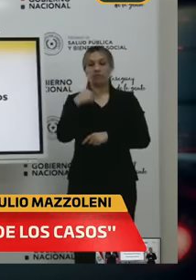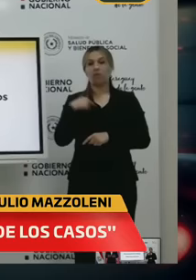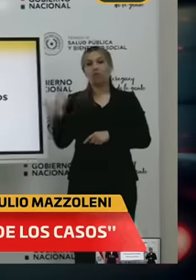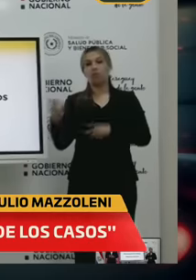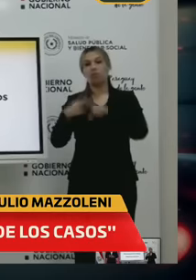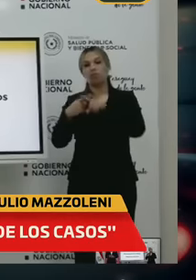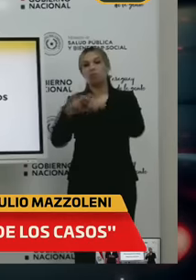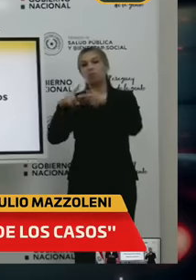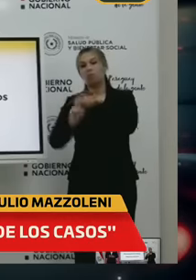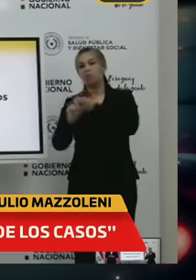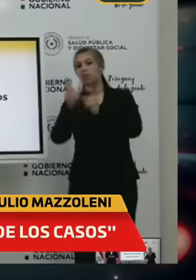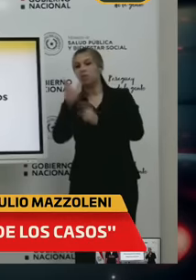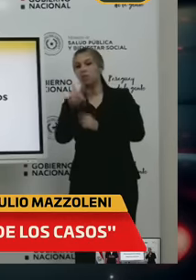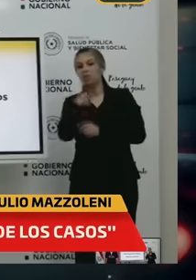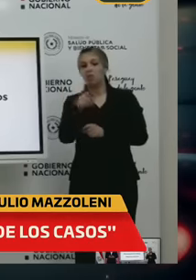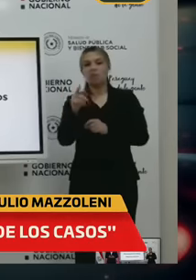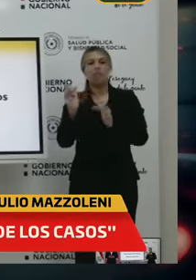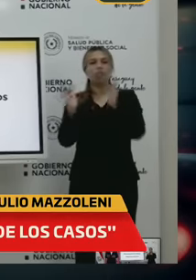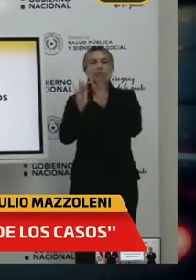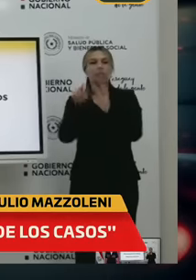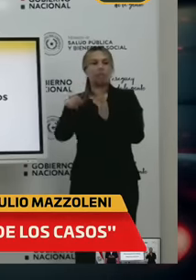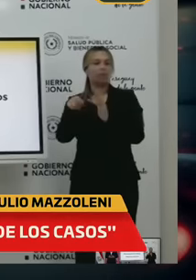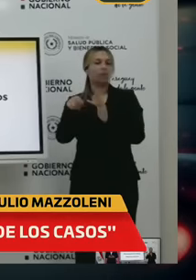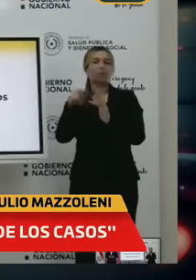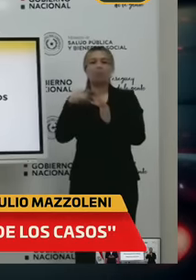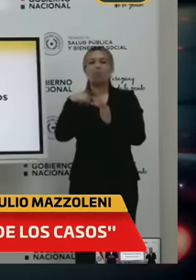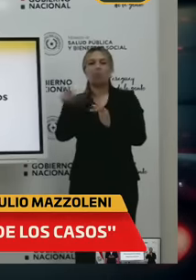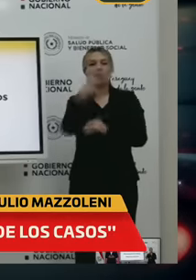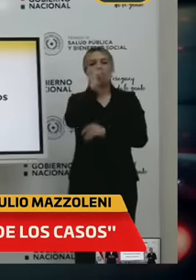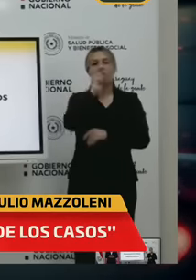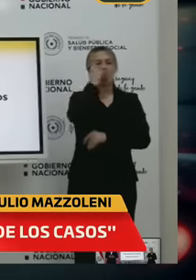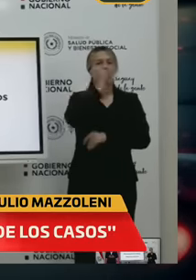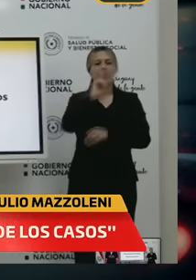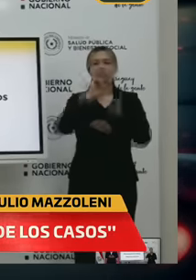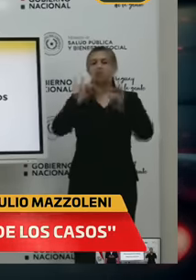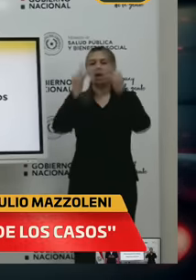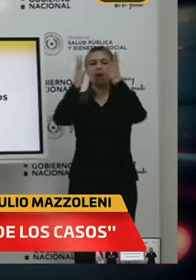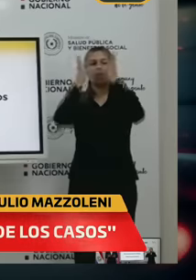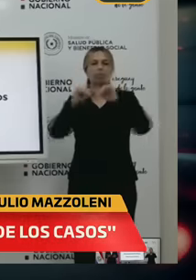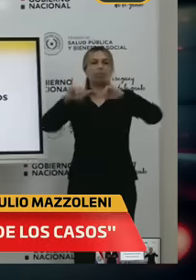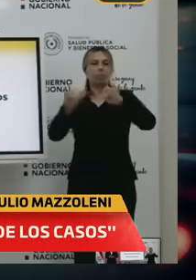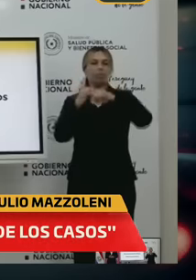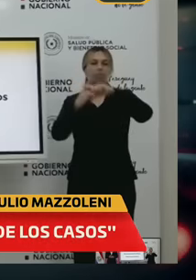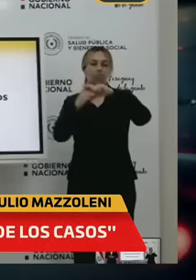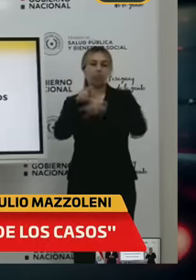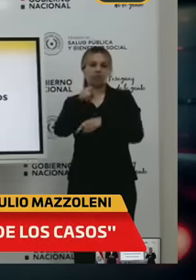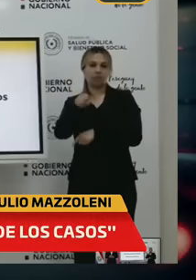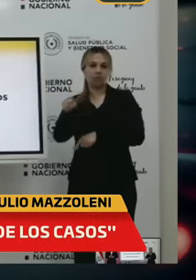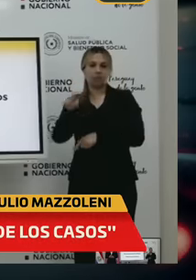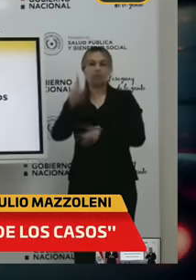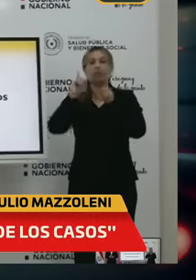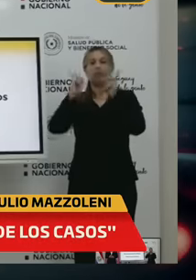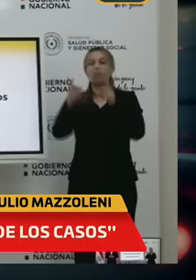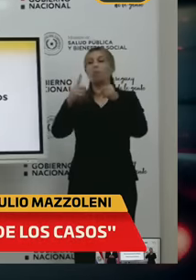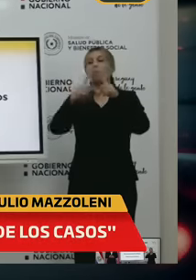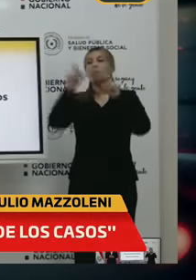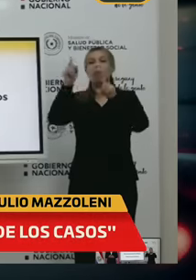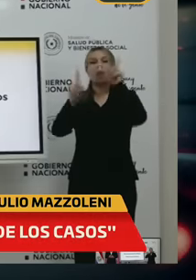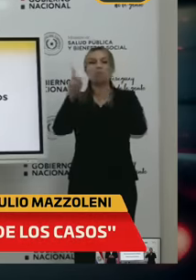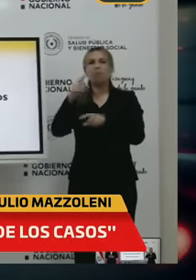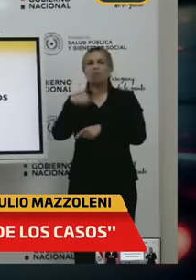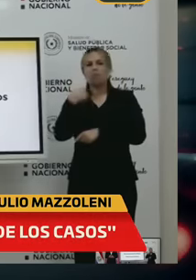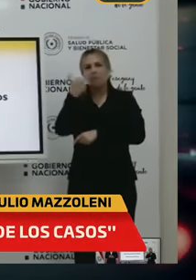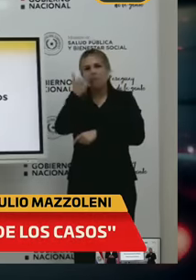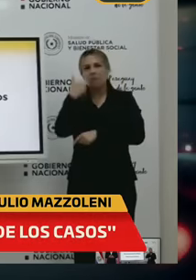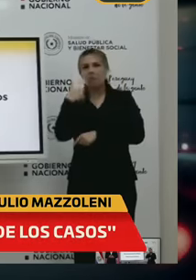También sospechamos que hay un porcentaje de personas que también no acuda a hacerse el test. Entonces es muy